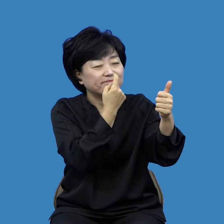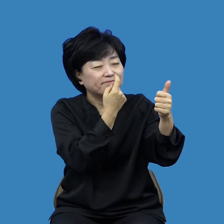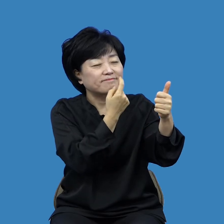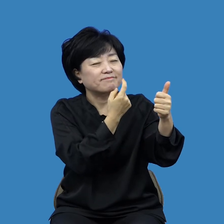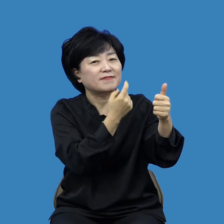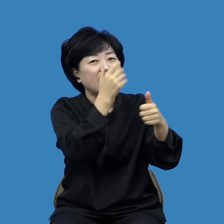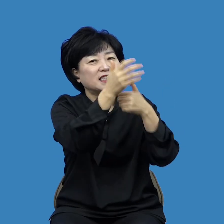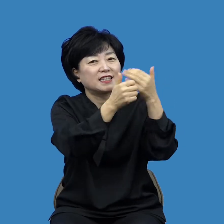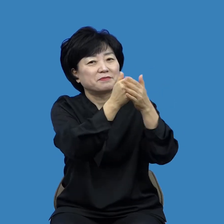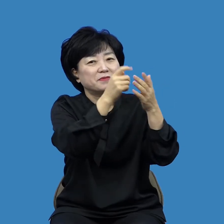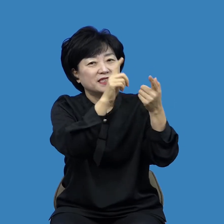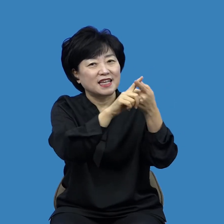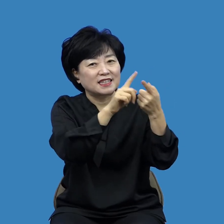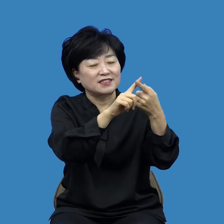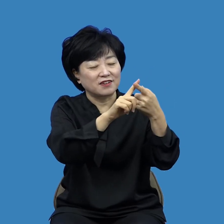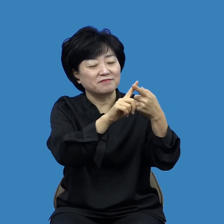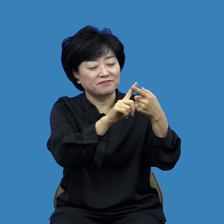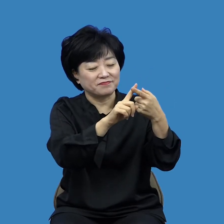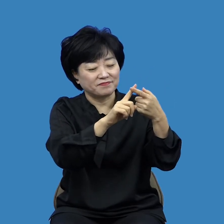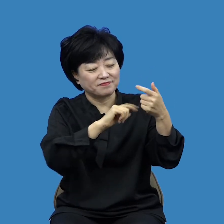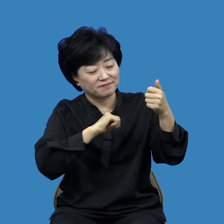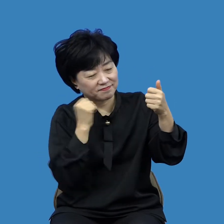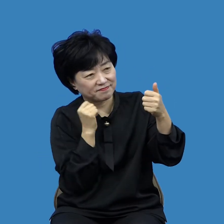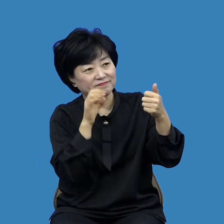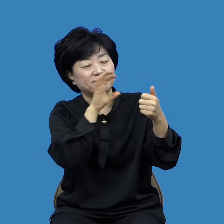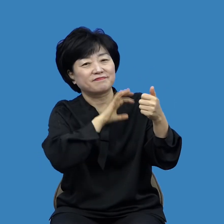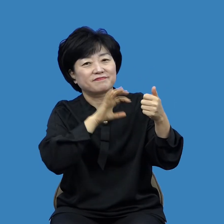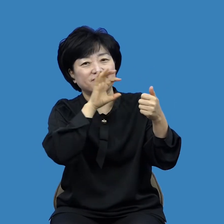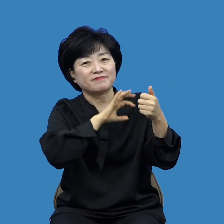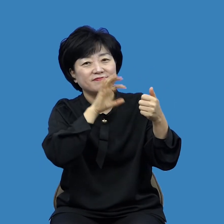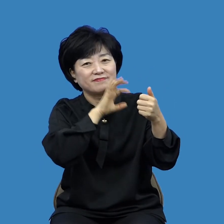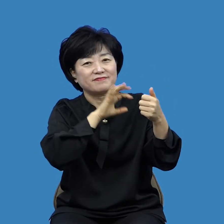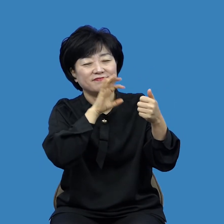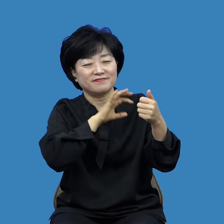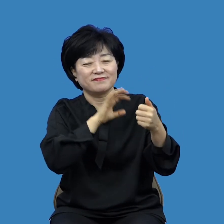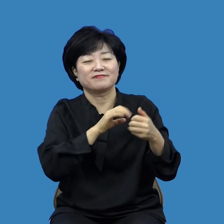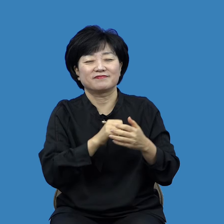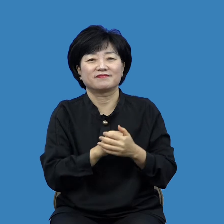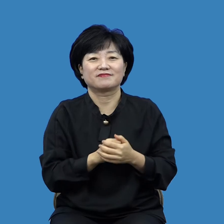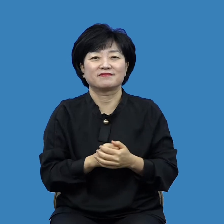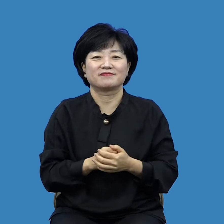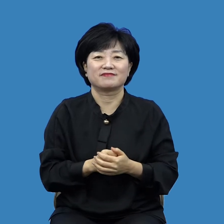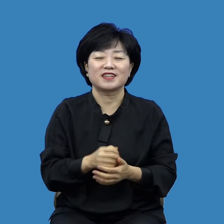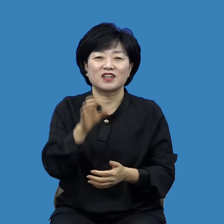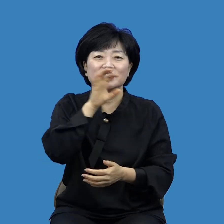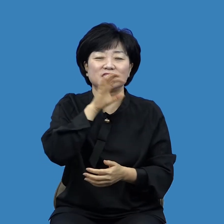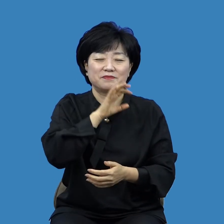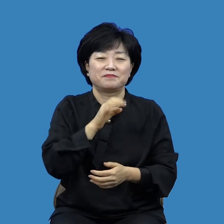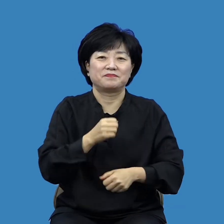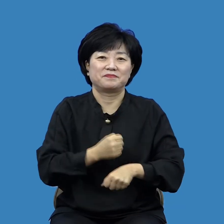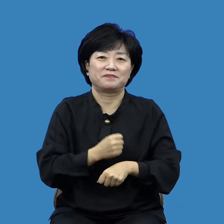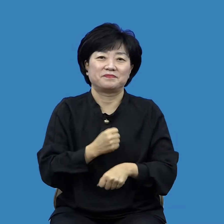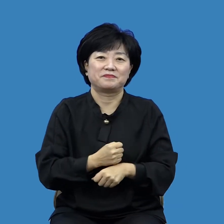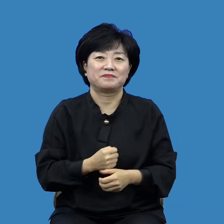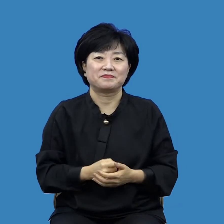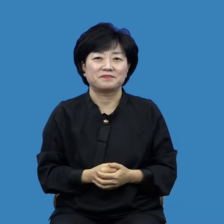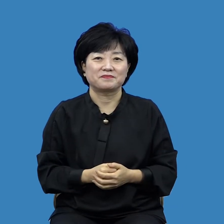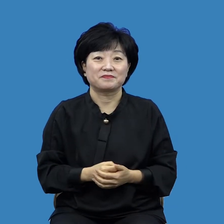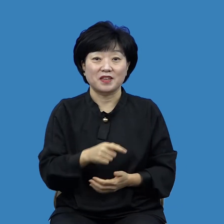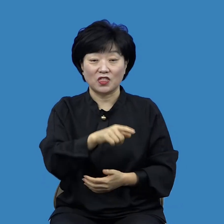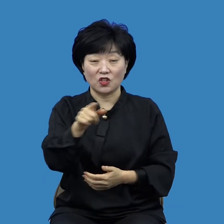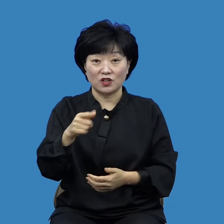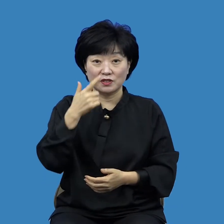아이들 부모님을 대하는 걸 통해서 뭘 연습한다고? 하나님을 어떻게 섬겨야 되는지를 연습하는 거야. 그래서